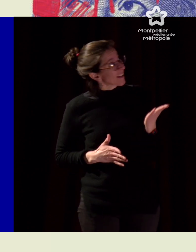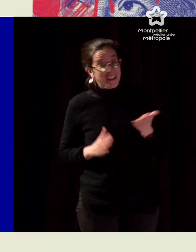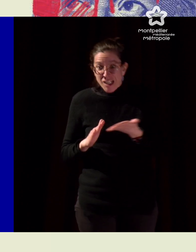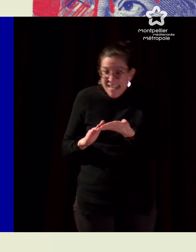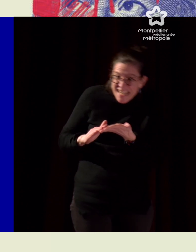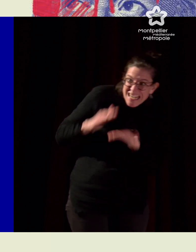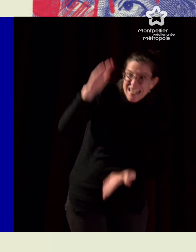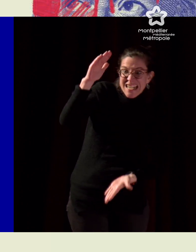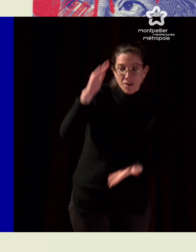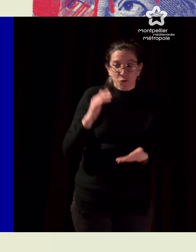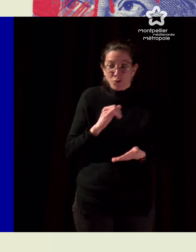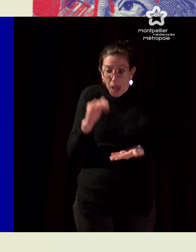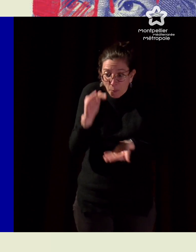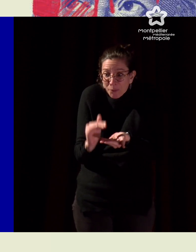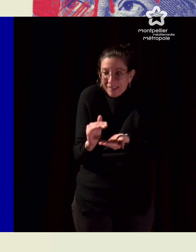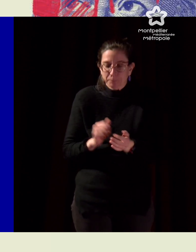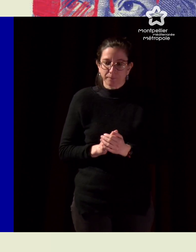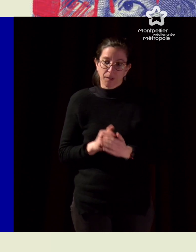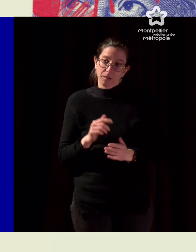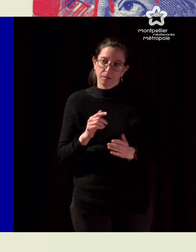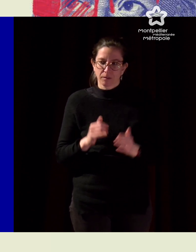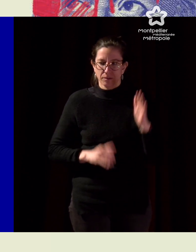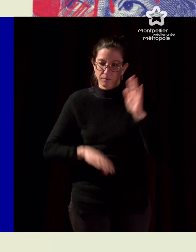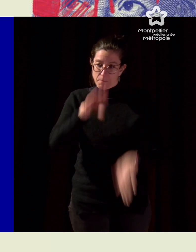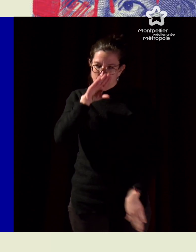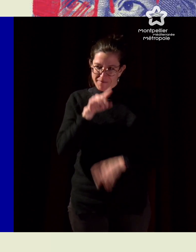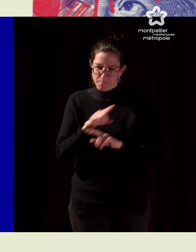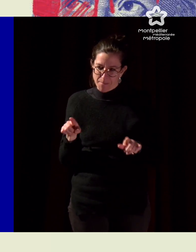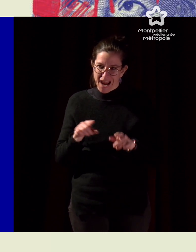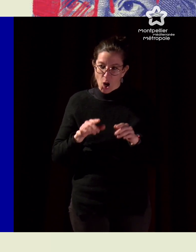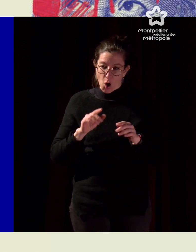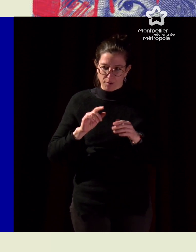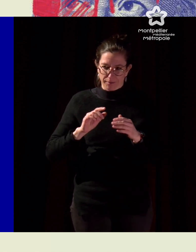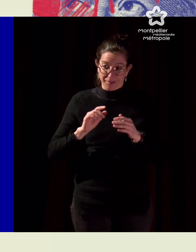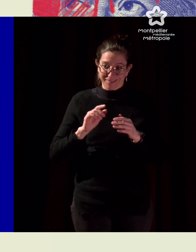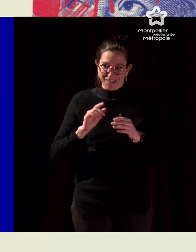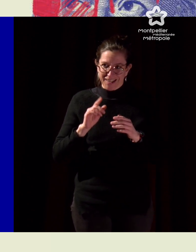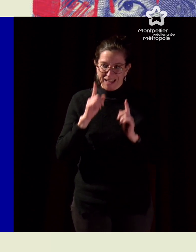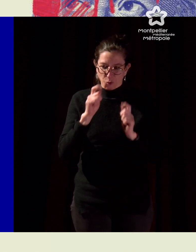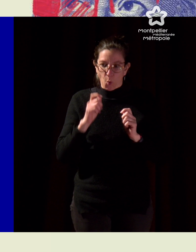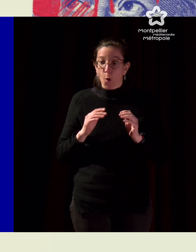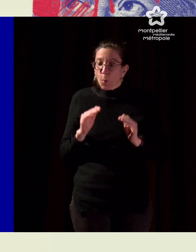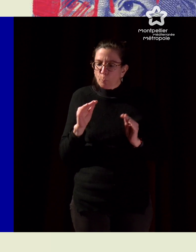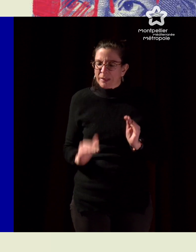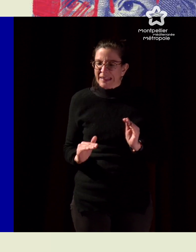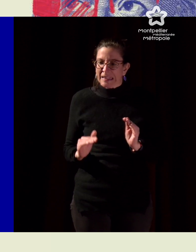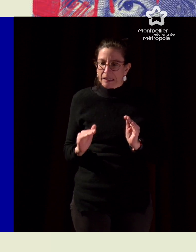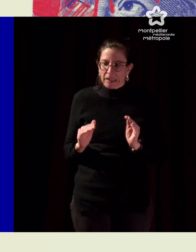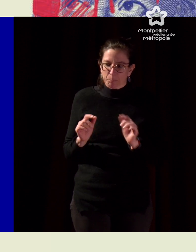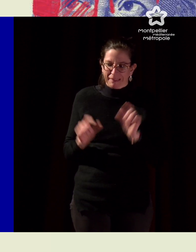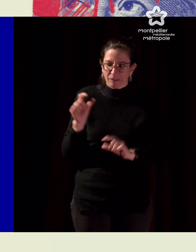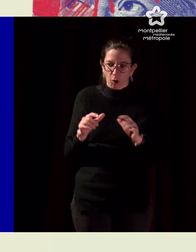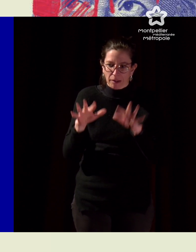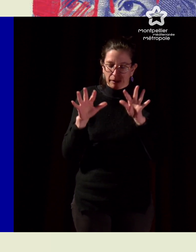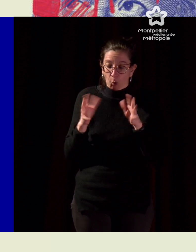jusqu'aux toutes petites. Et donc là, il ne faut pas se gourer dans l'ordre. Il faut offrir les plus grands aux plus importants et on diminue petit à